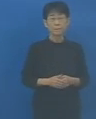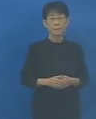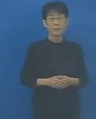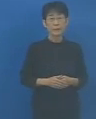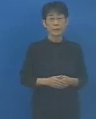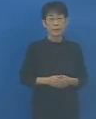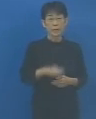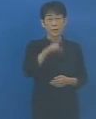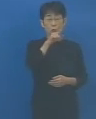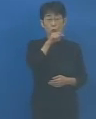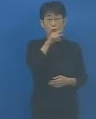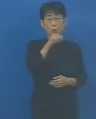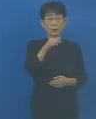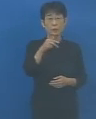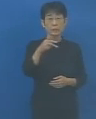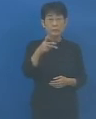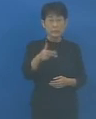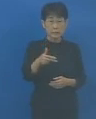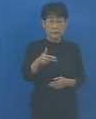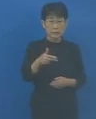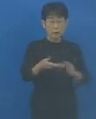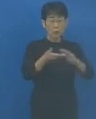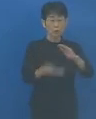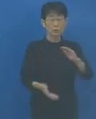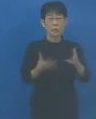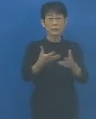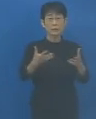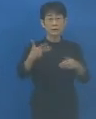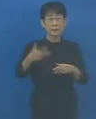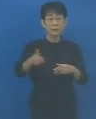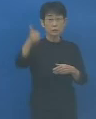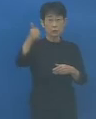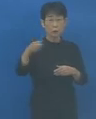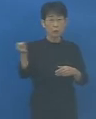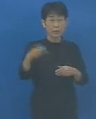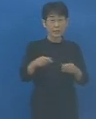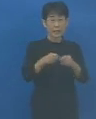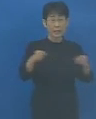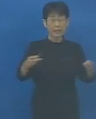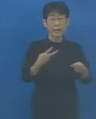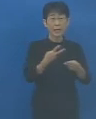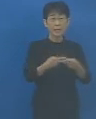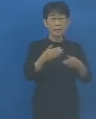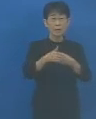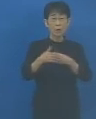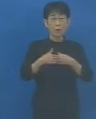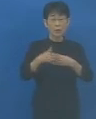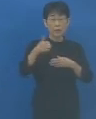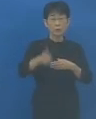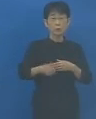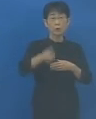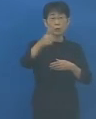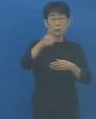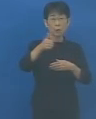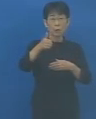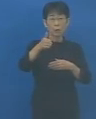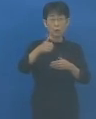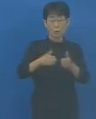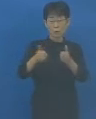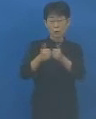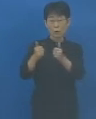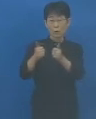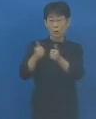鳥取市の深澤市長とか、永井保健所長さんなどとも協議をさせていただいております